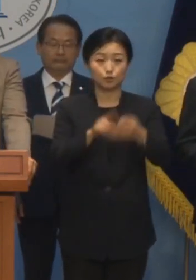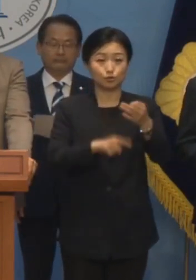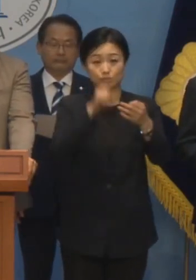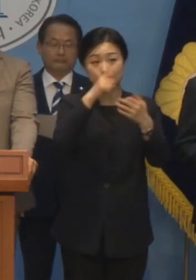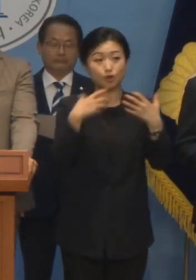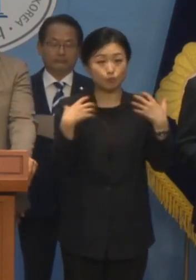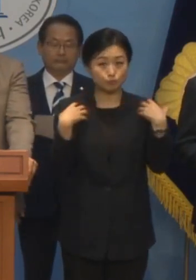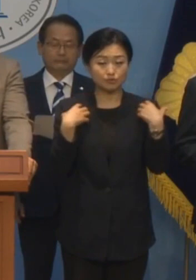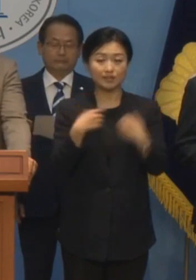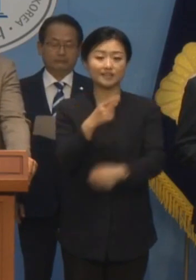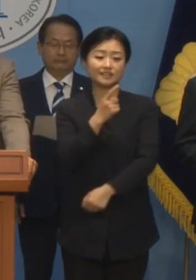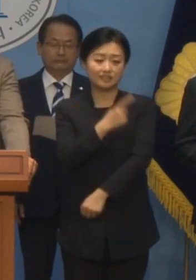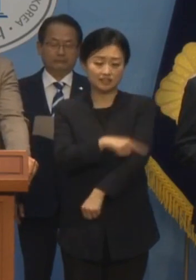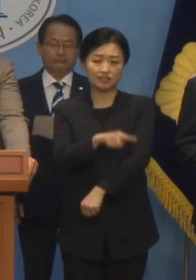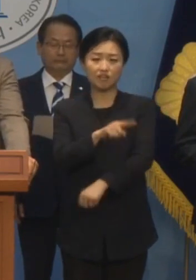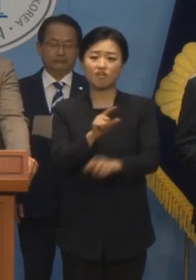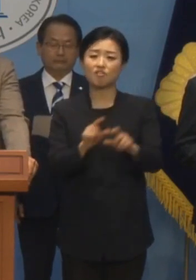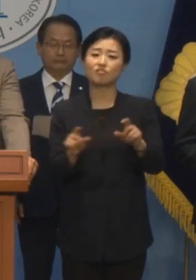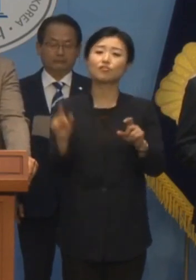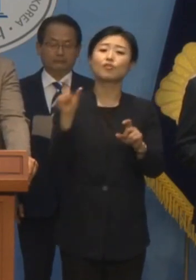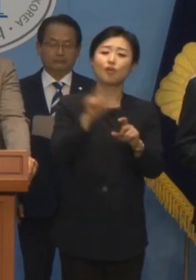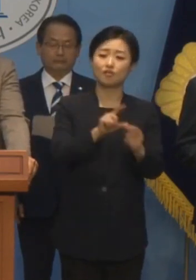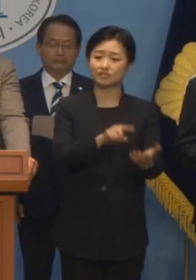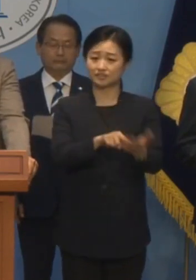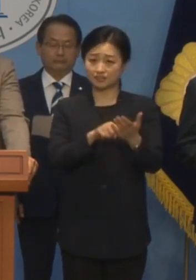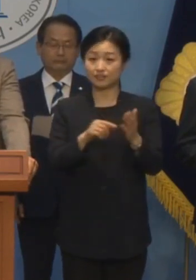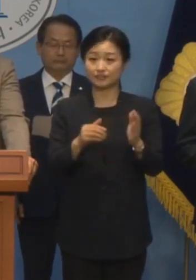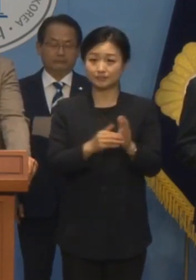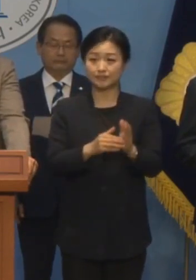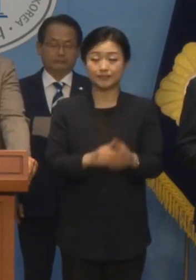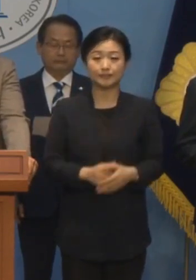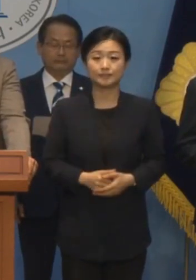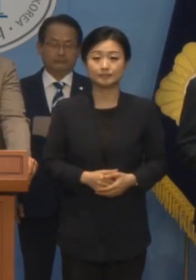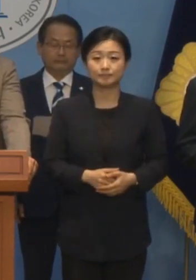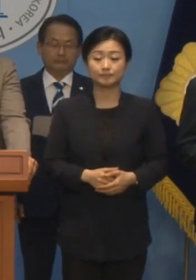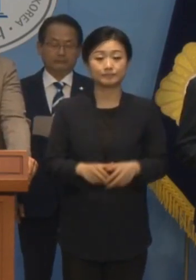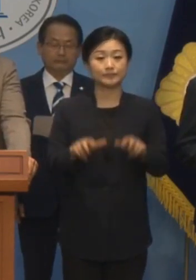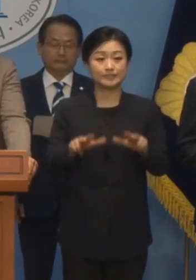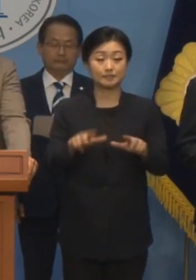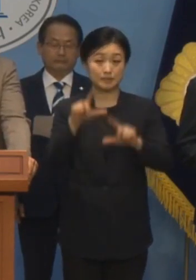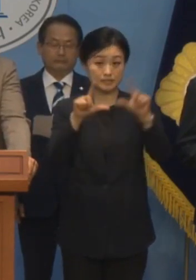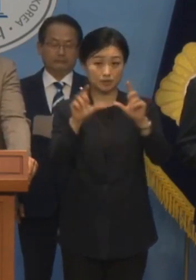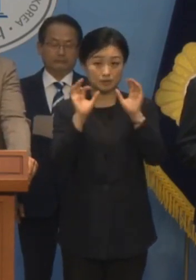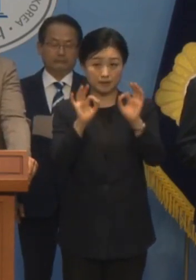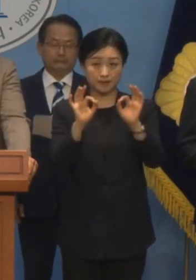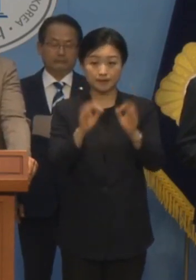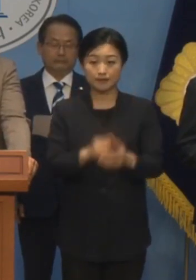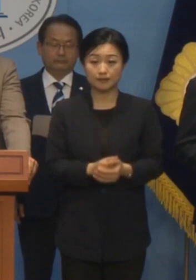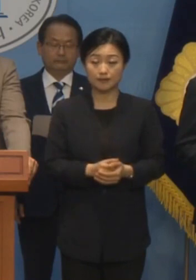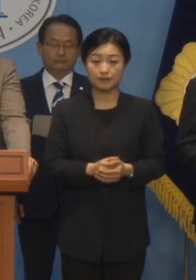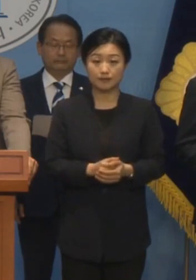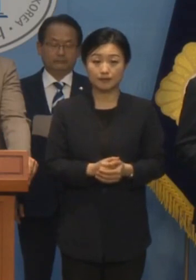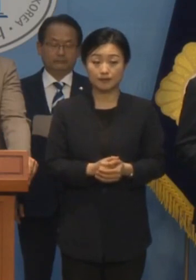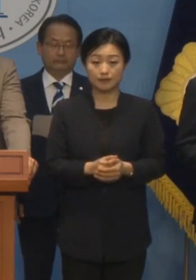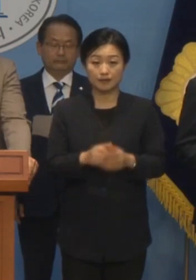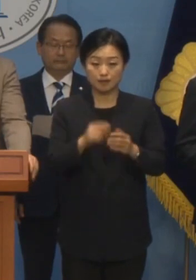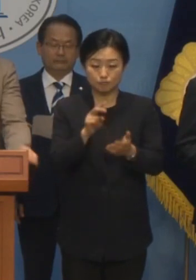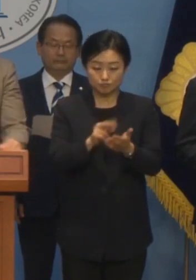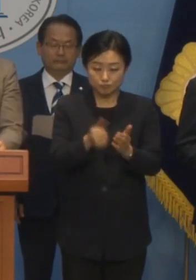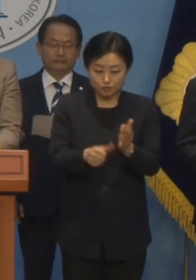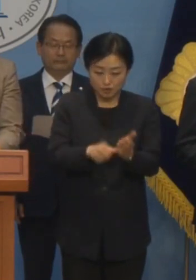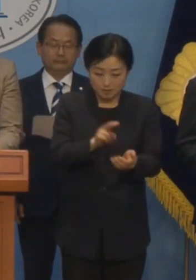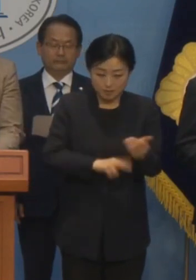윤석열 정부의 무능함은 더 도드라지게 나타나고 있습니다. 현재 상황에서 입점 사업자의